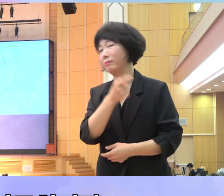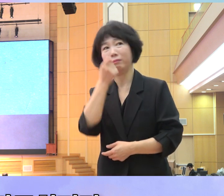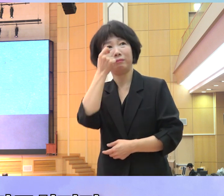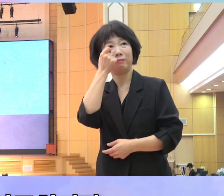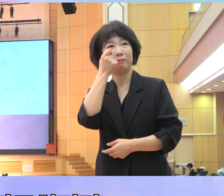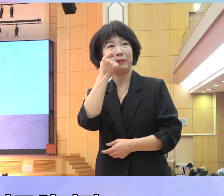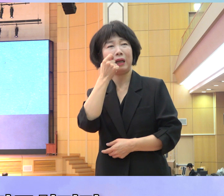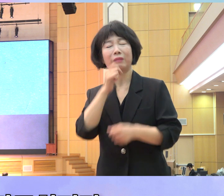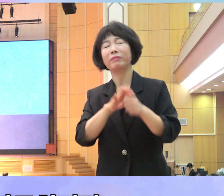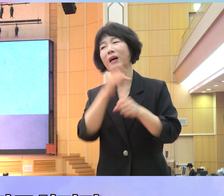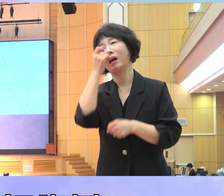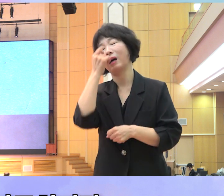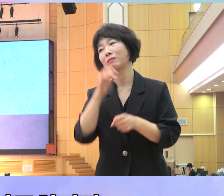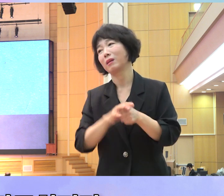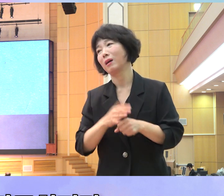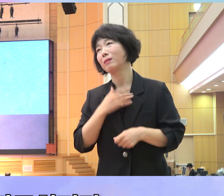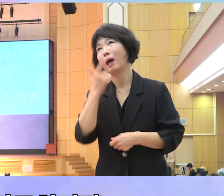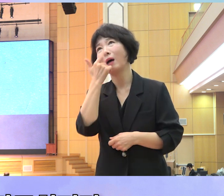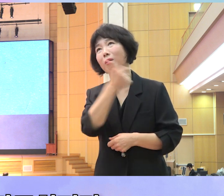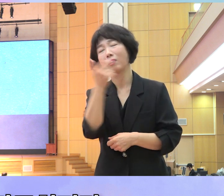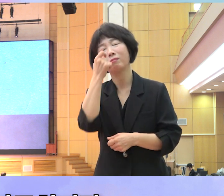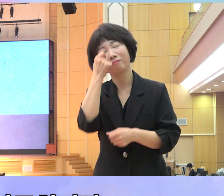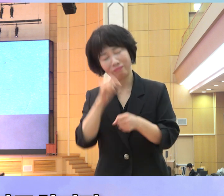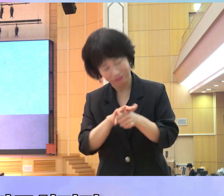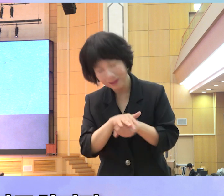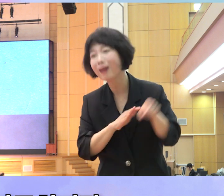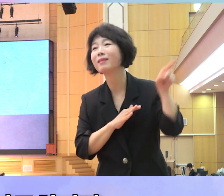자녀가 부모를 볼 때 어떤 마음이 들어요? 불쌍한 마음이죠.